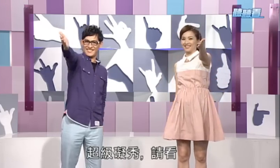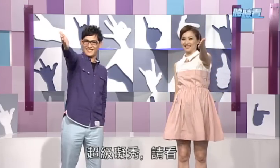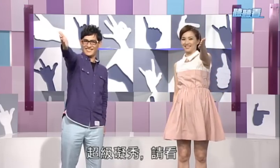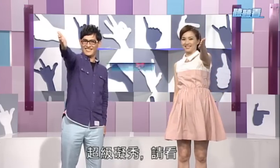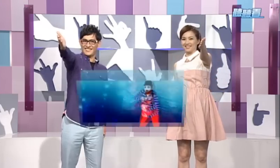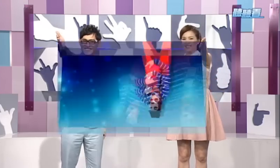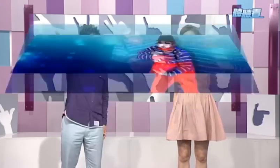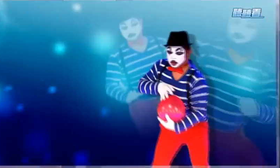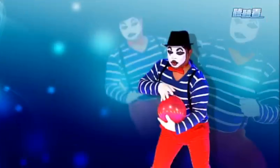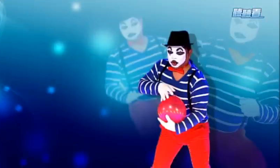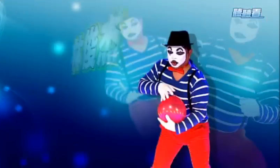看。